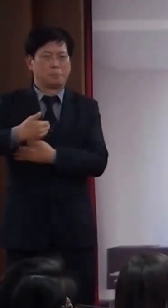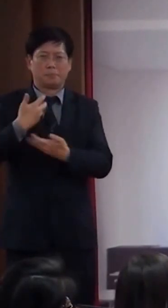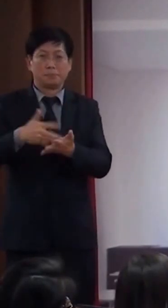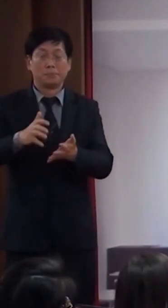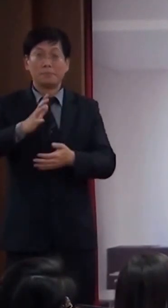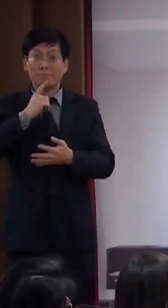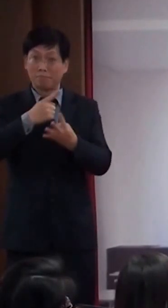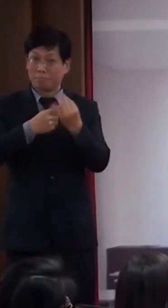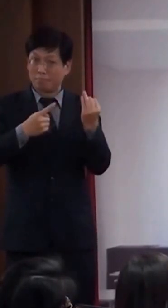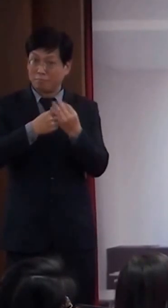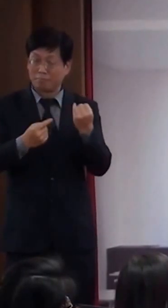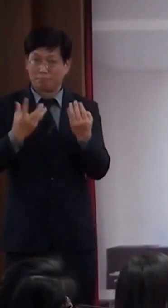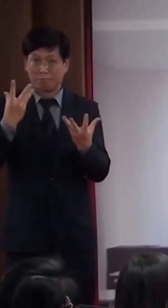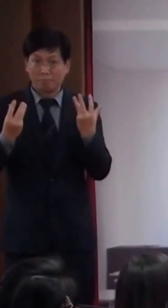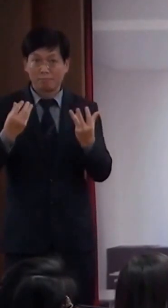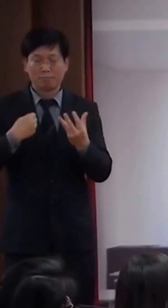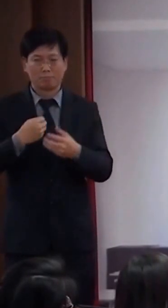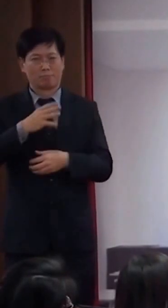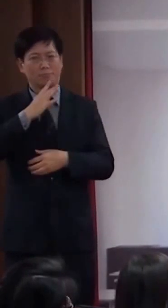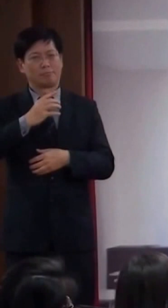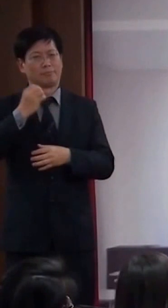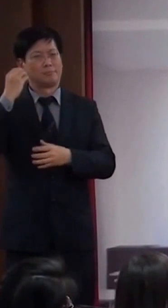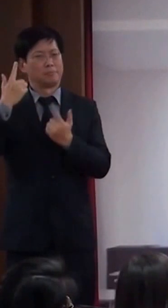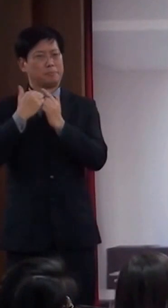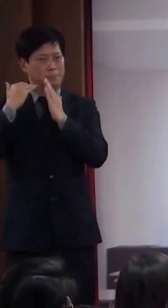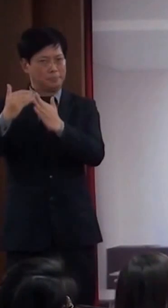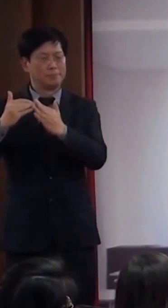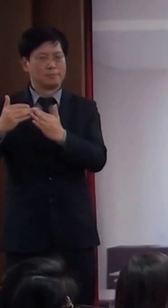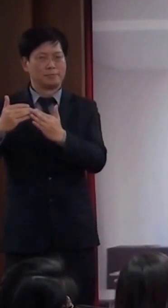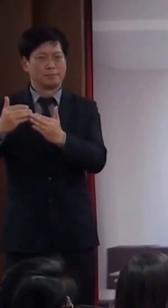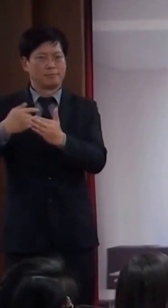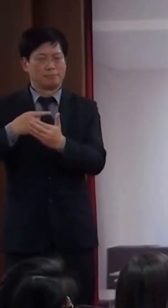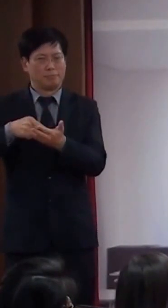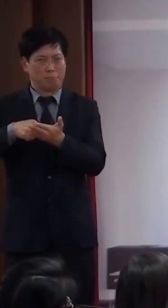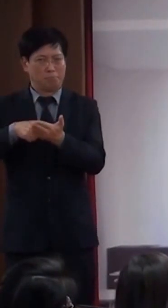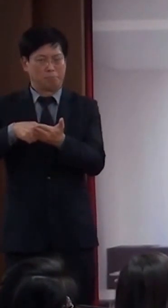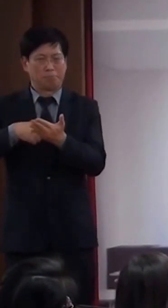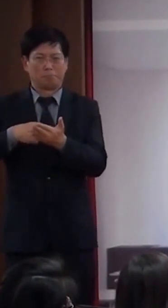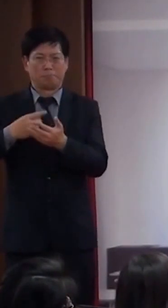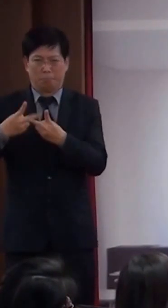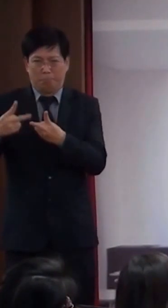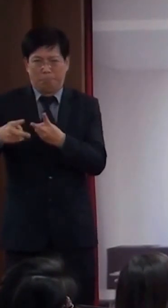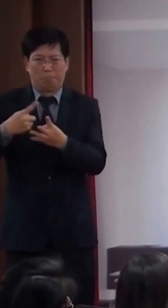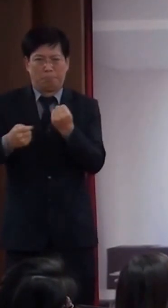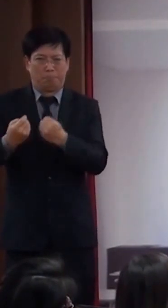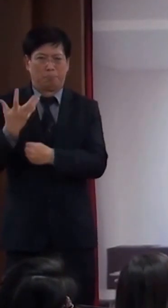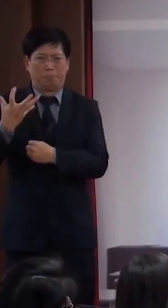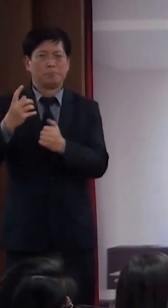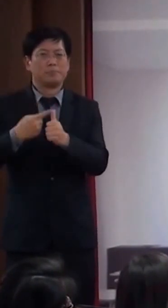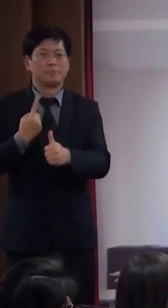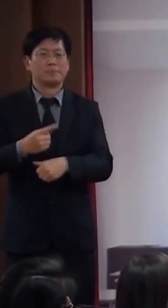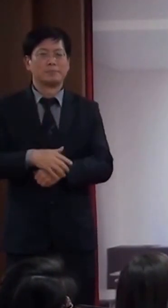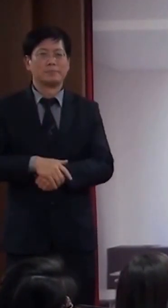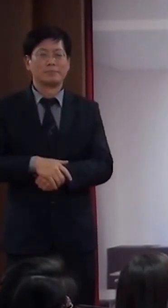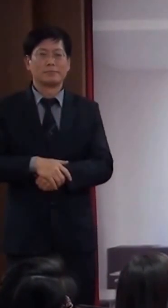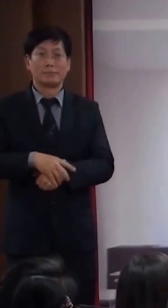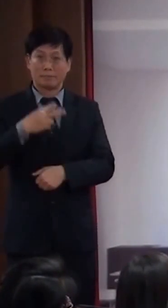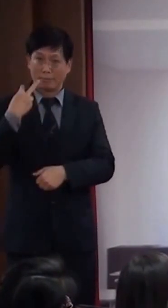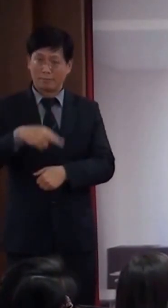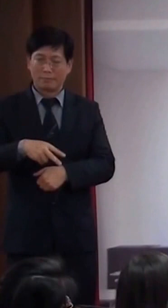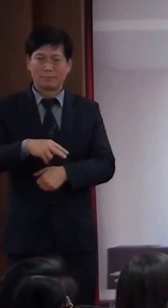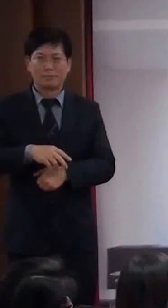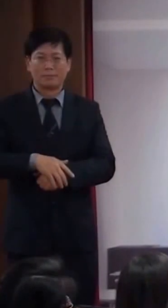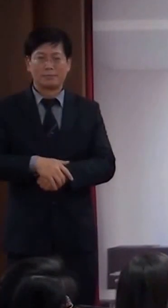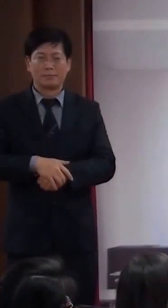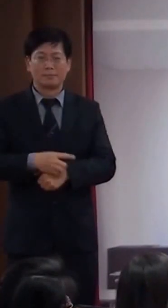建数的方面呢，是在新北市，好，新北市是这个建数是最多的，哈。那各位也了